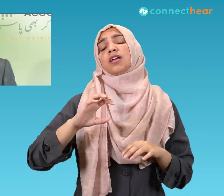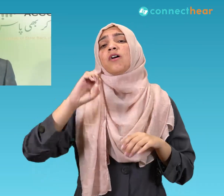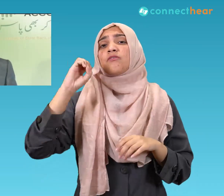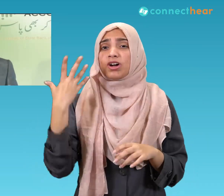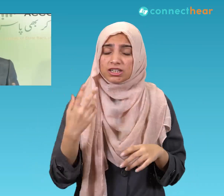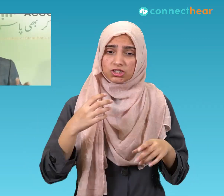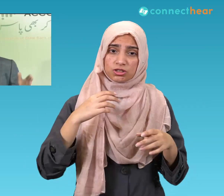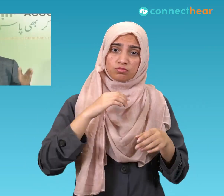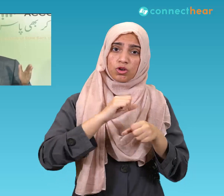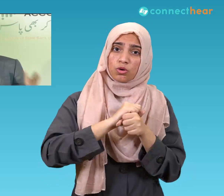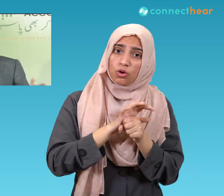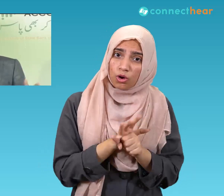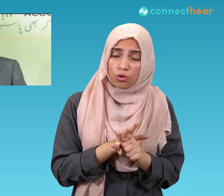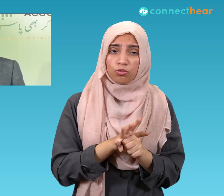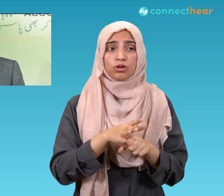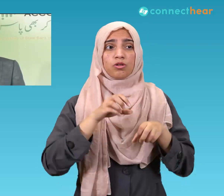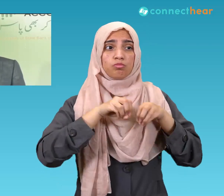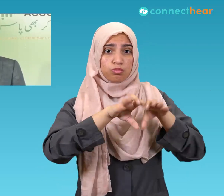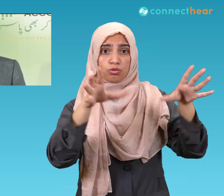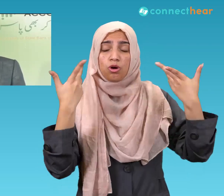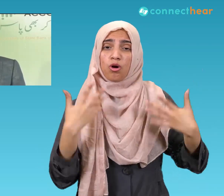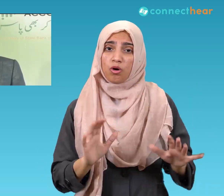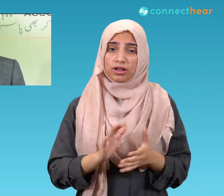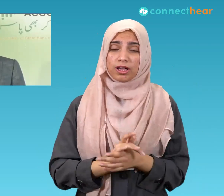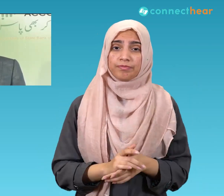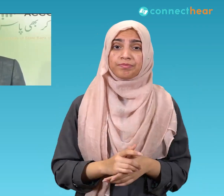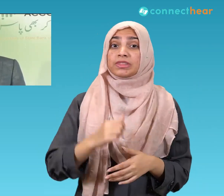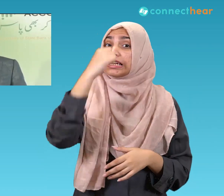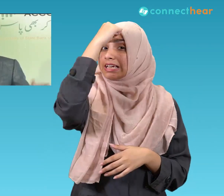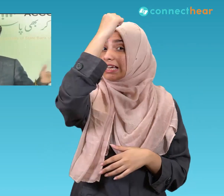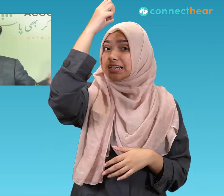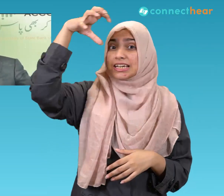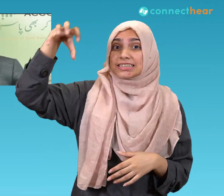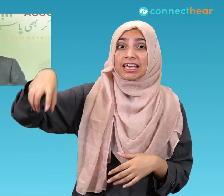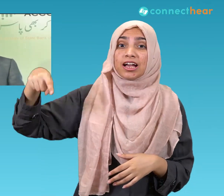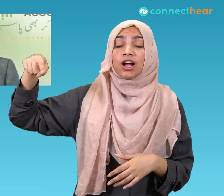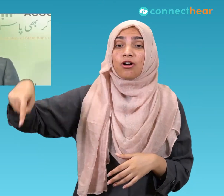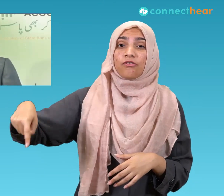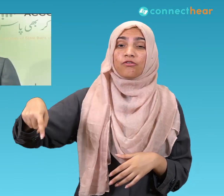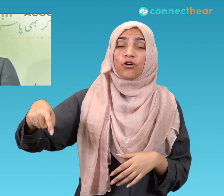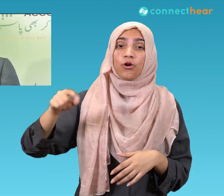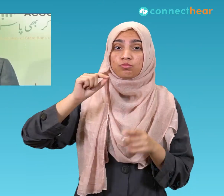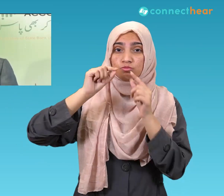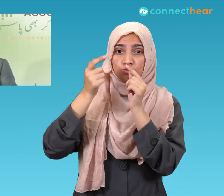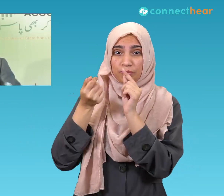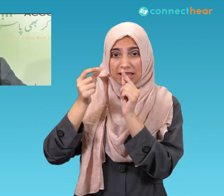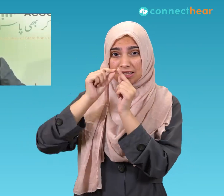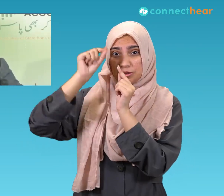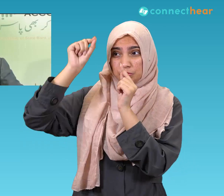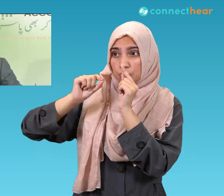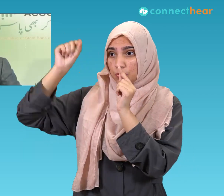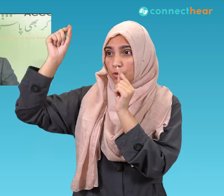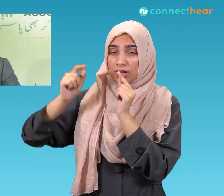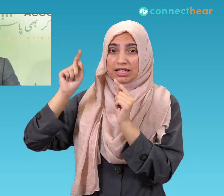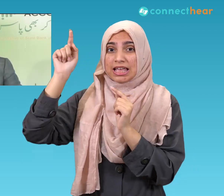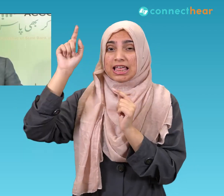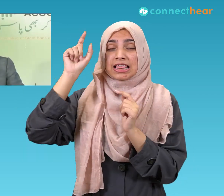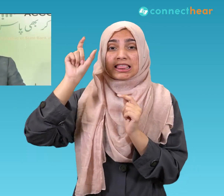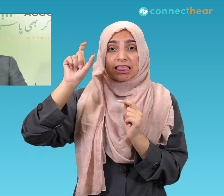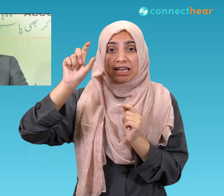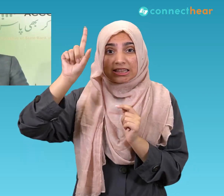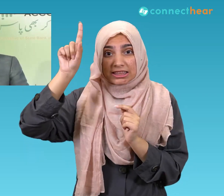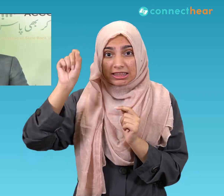کی جو اکانومی ہے وہ 10% گری ہے, 10% مائنس میں گئی ہے. انگلینڈ کے اندر ان کو 300